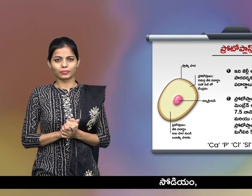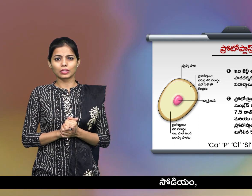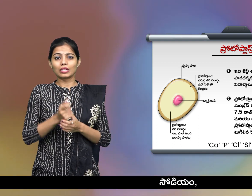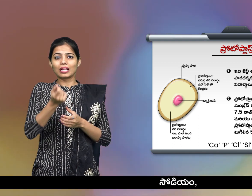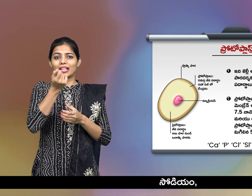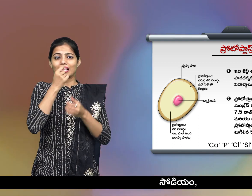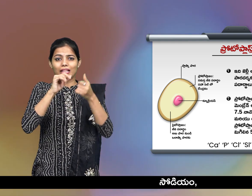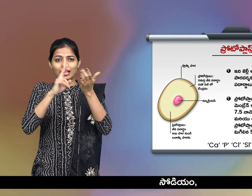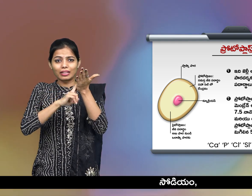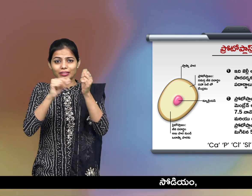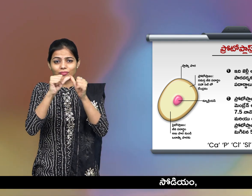సోడియం,